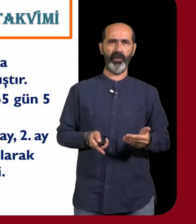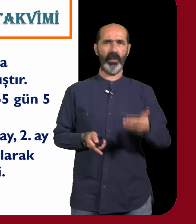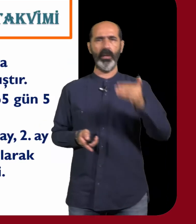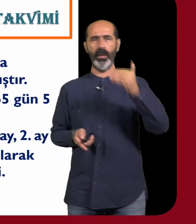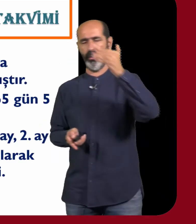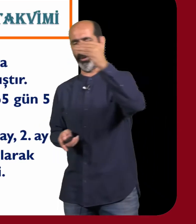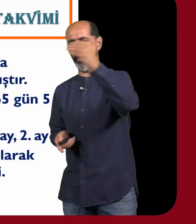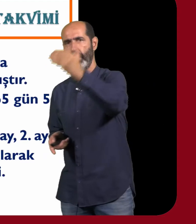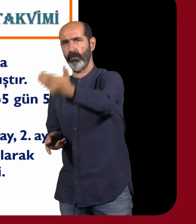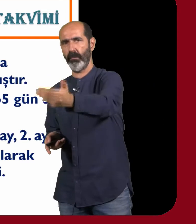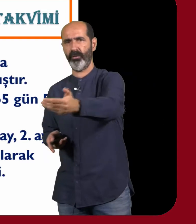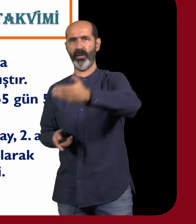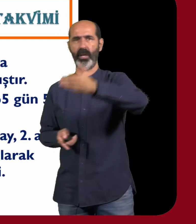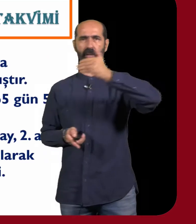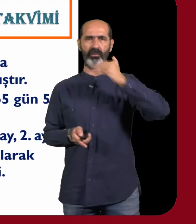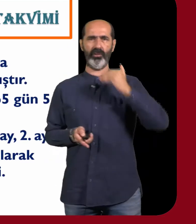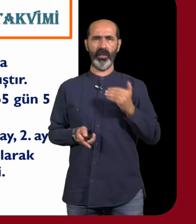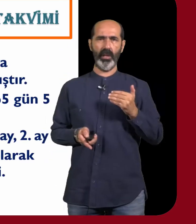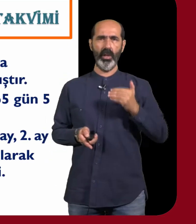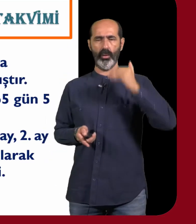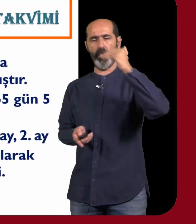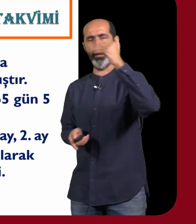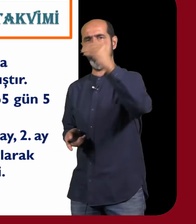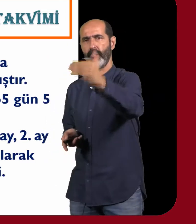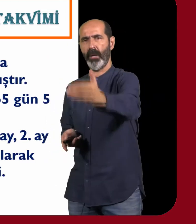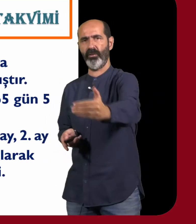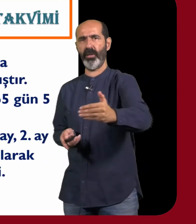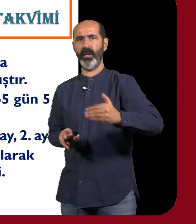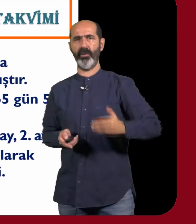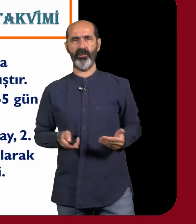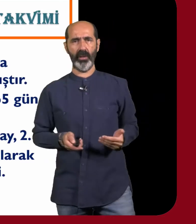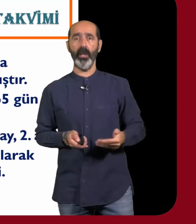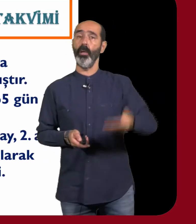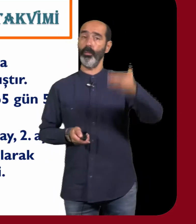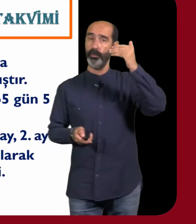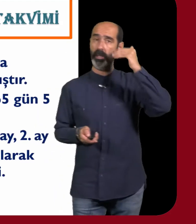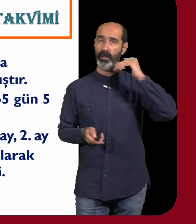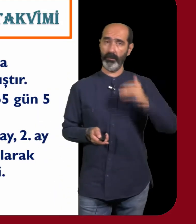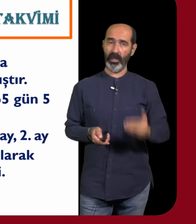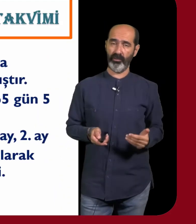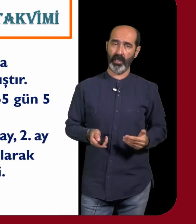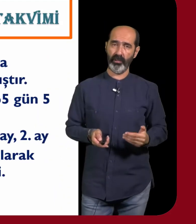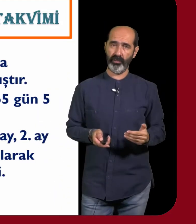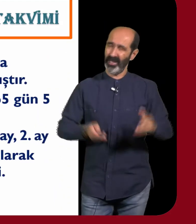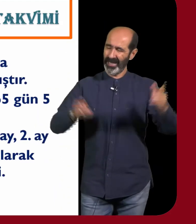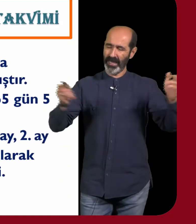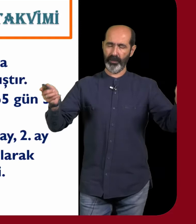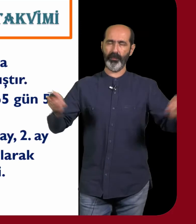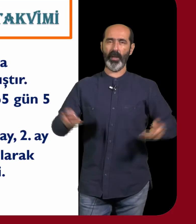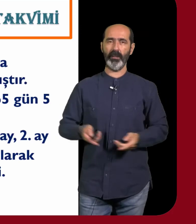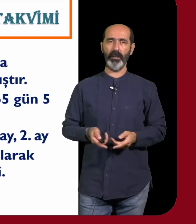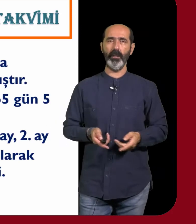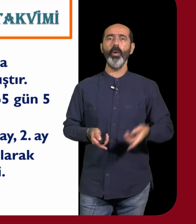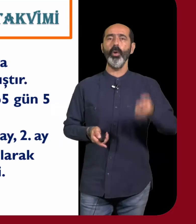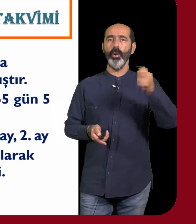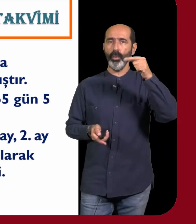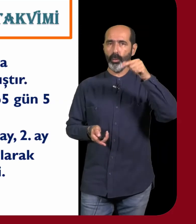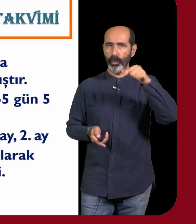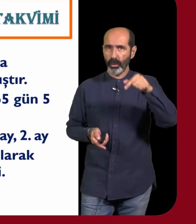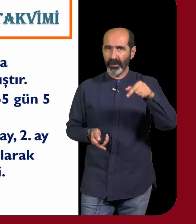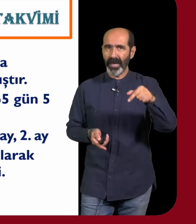başlangıç çığlığı Yunanlıların başlangıç çığlığı Romanların başlangıçlı Is tüm anların başlangıcı her biri farklı